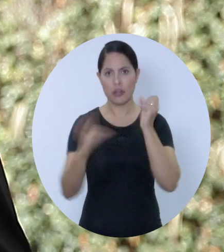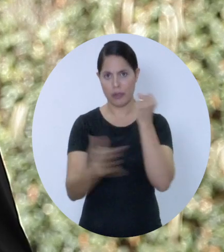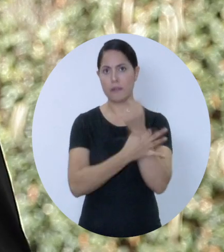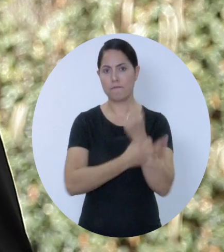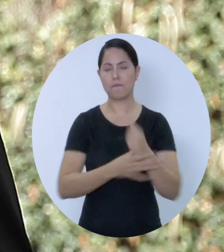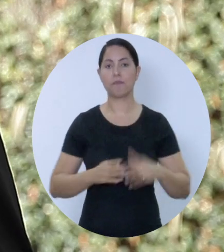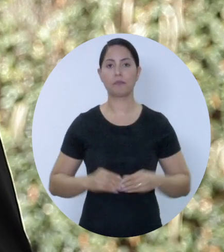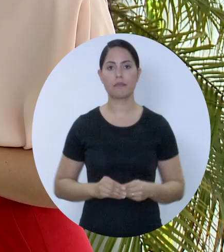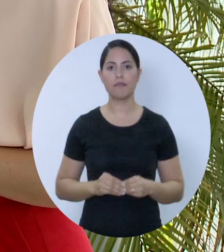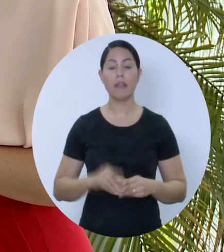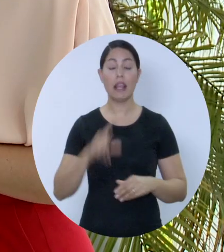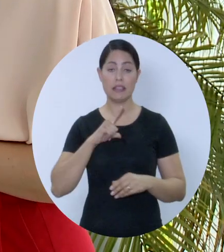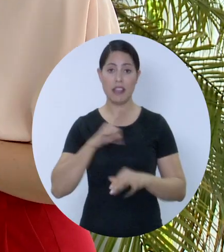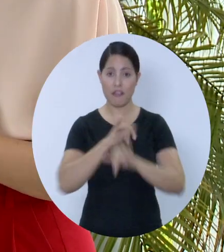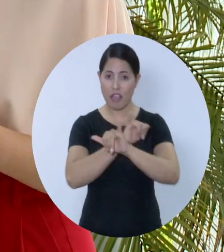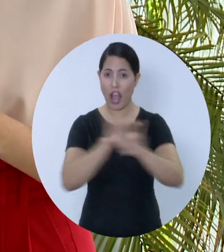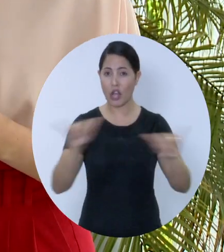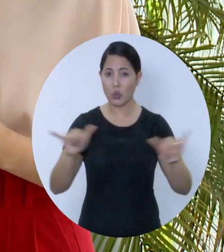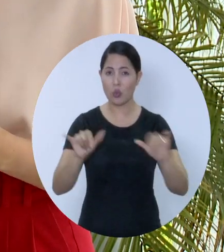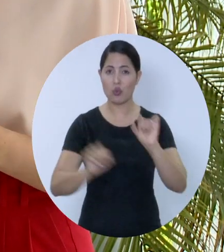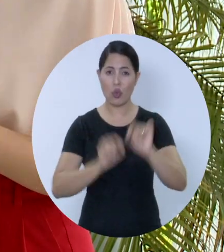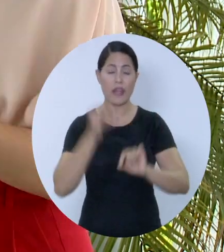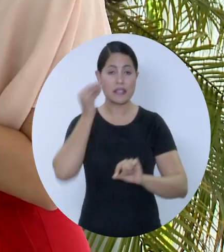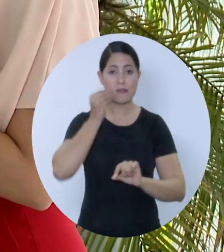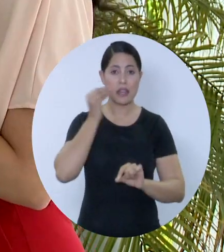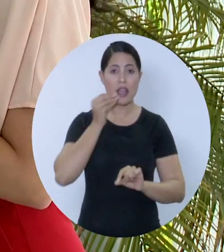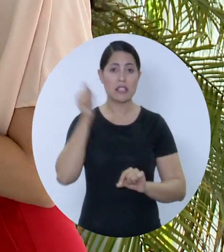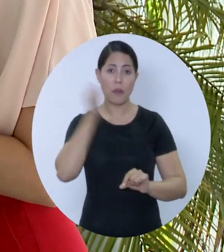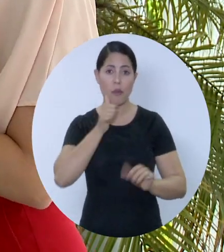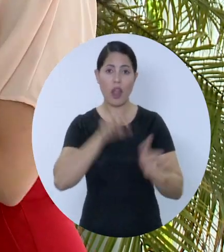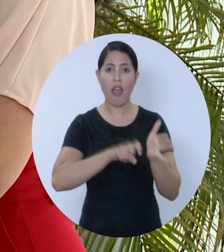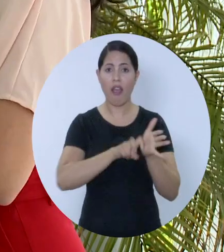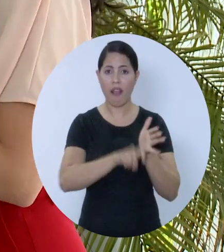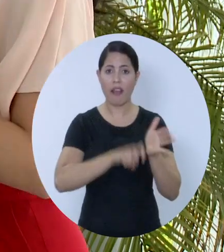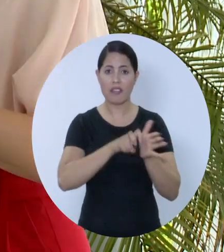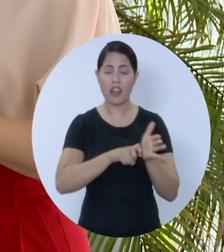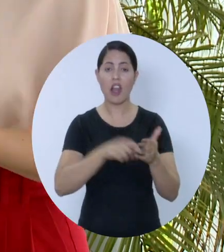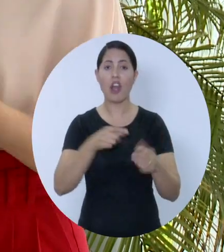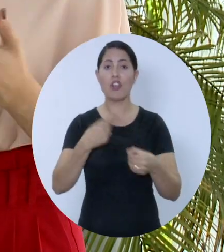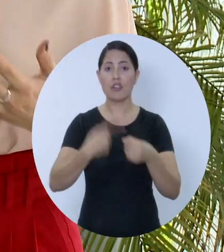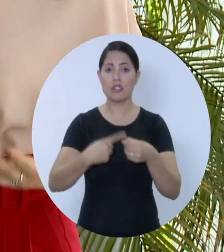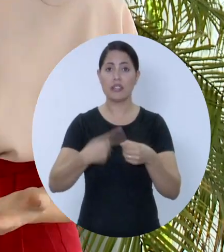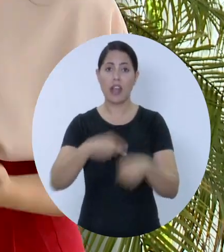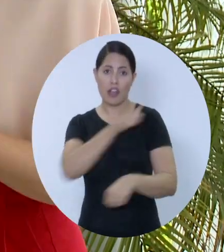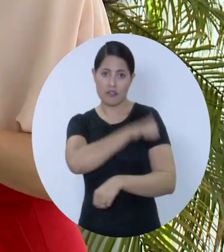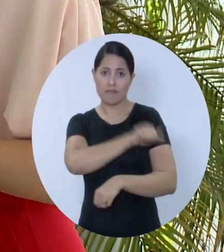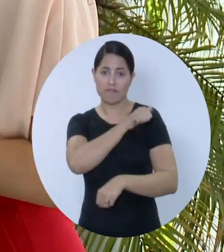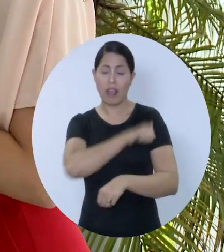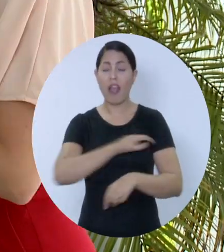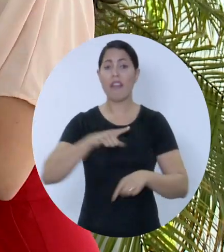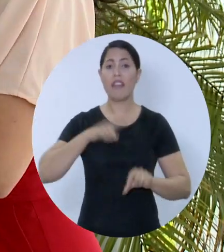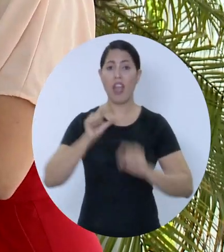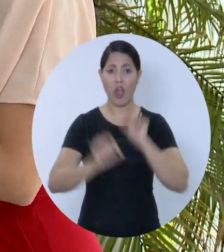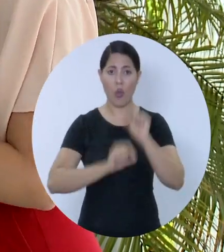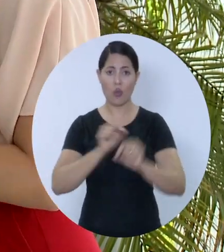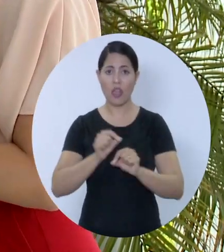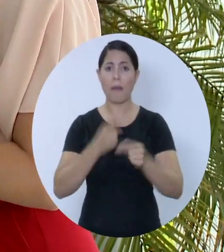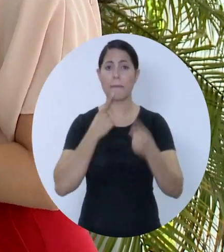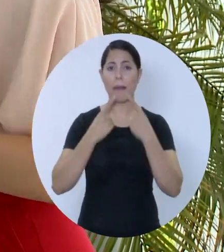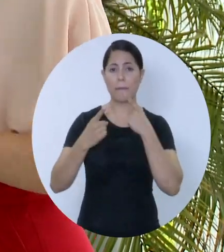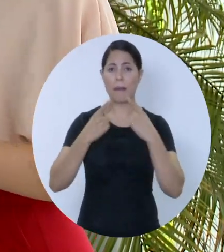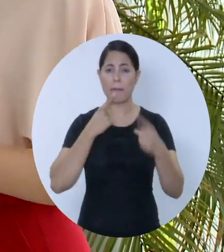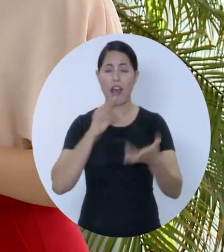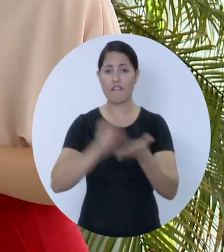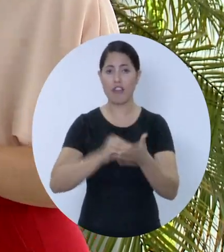necessários para a efetivação desses direitos. E dentre os depoimentos, por exemplo, nós recebemos o depoimento de uma cadeirante de Niterói, que reclamou justamente